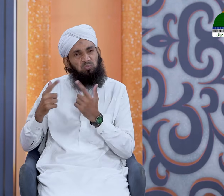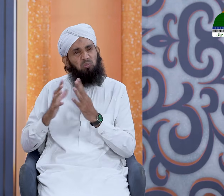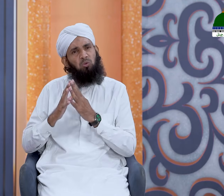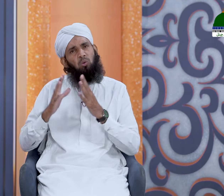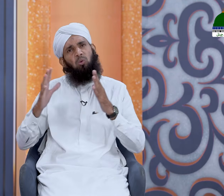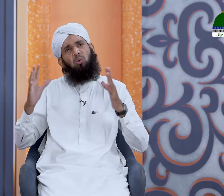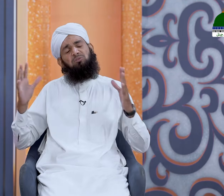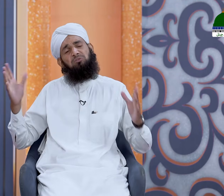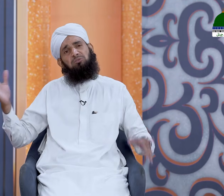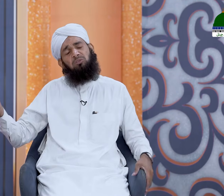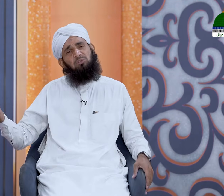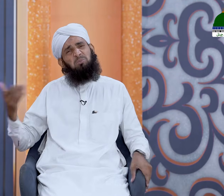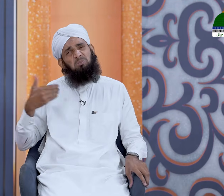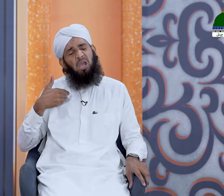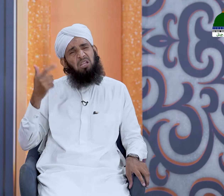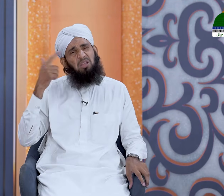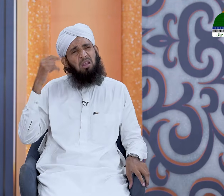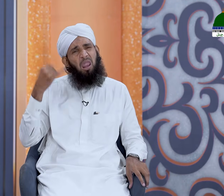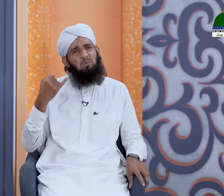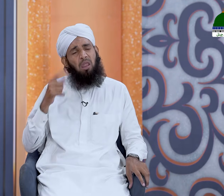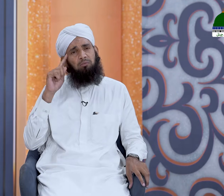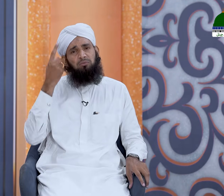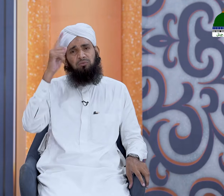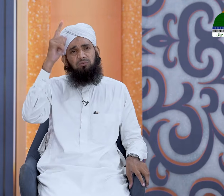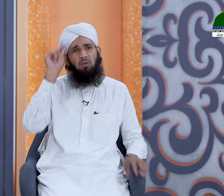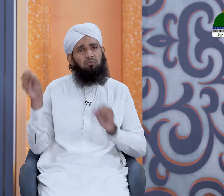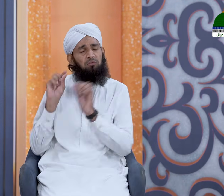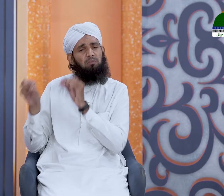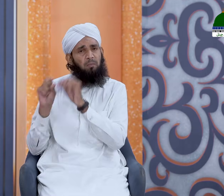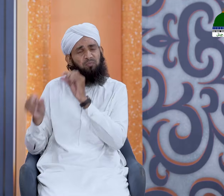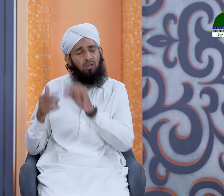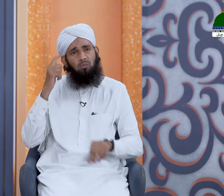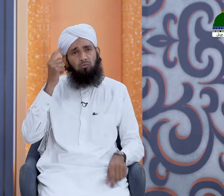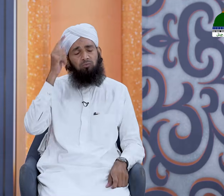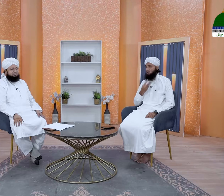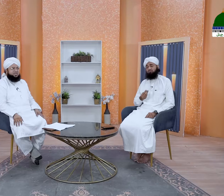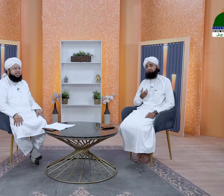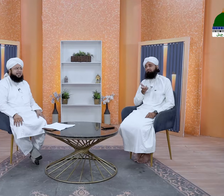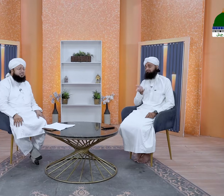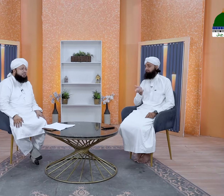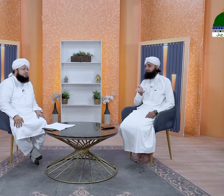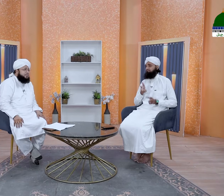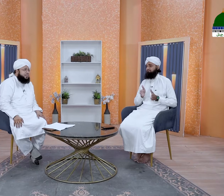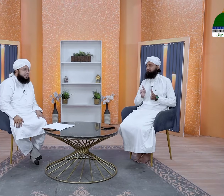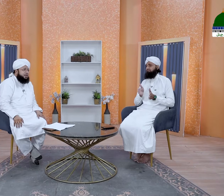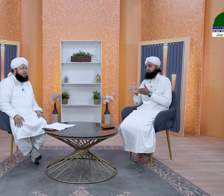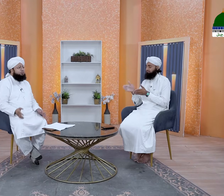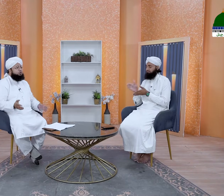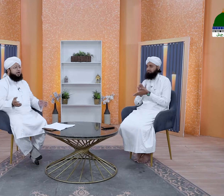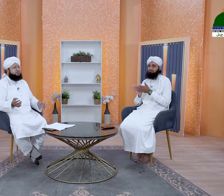مخلص، اور افسوس کہ میں اس کے بارے میں کیسی بدگمانیاں کرتا رہا ہوں. بندے چل کے ناظرین، یہاں موجود حاضرین، یہ